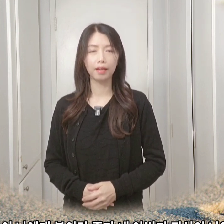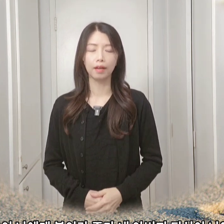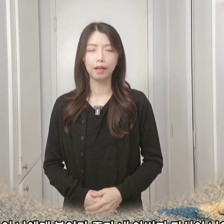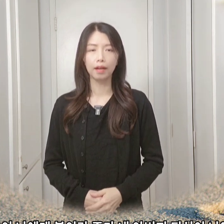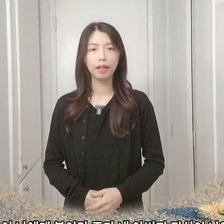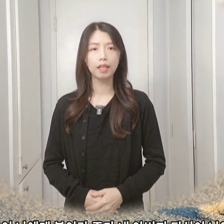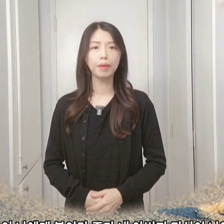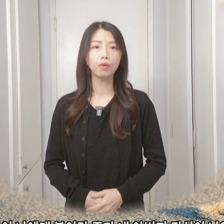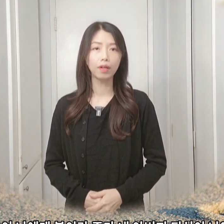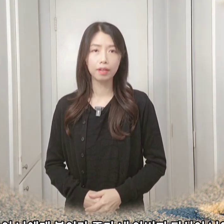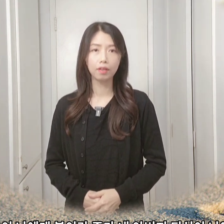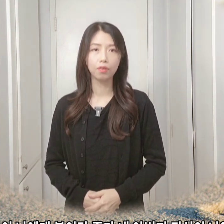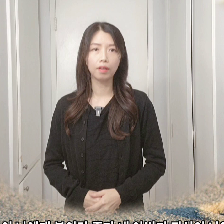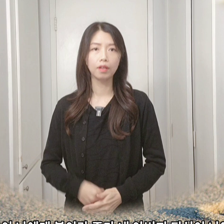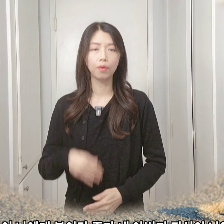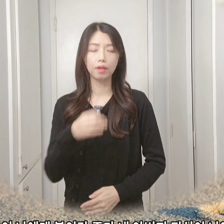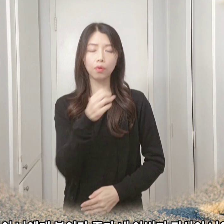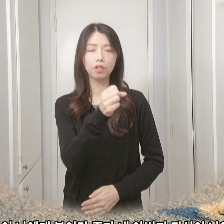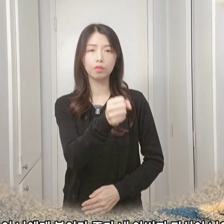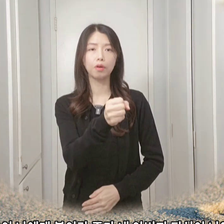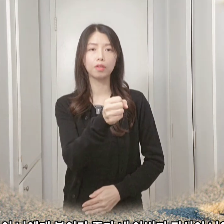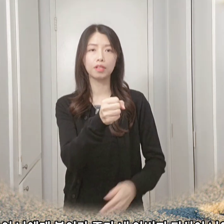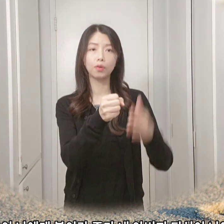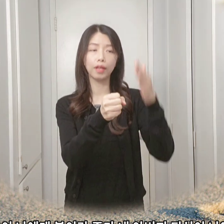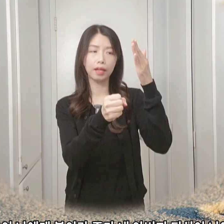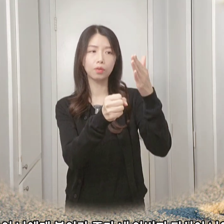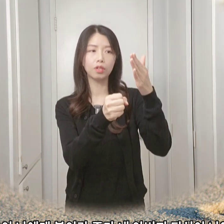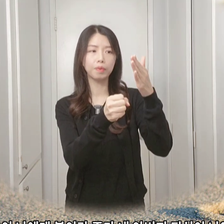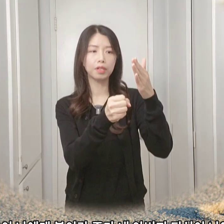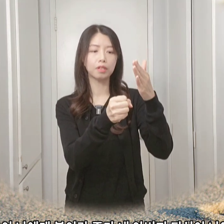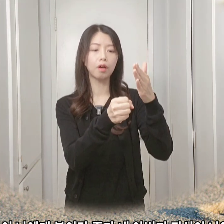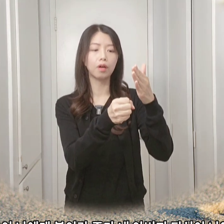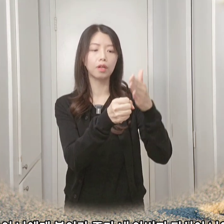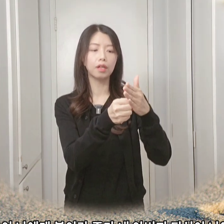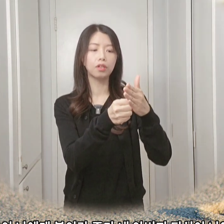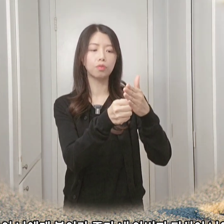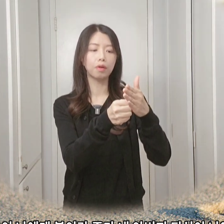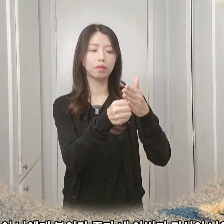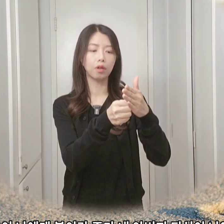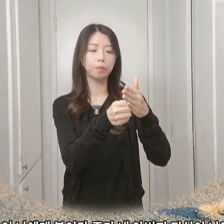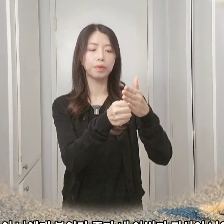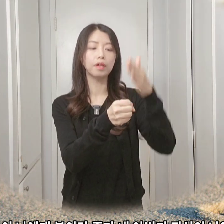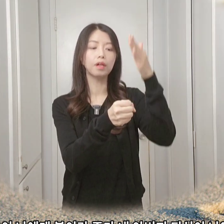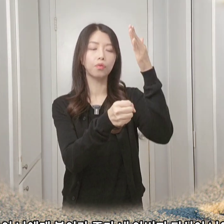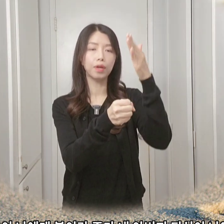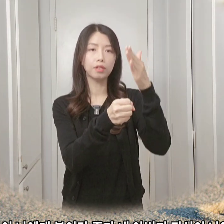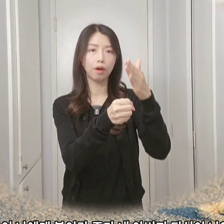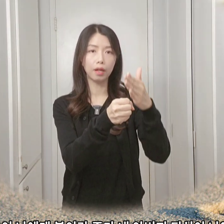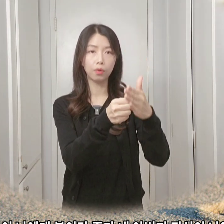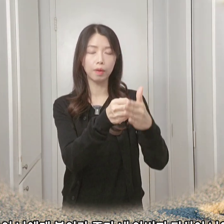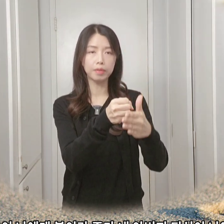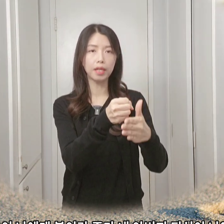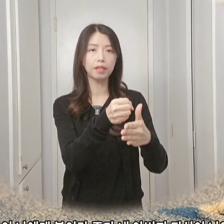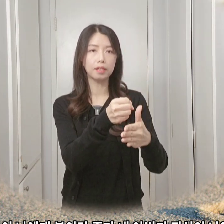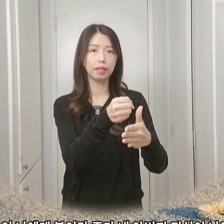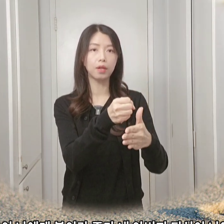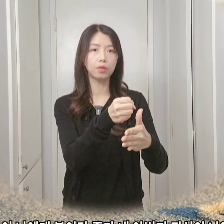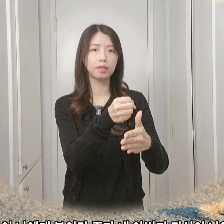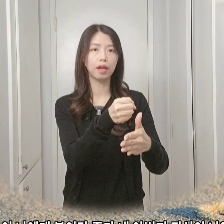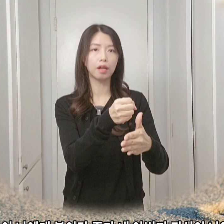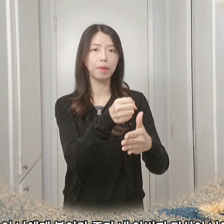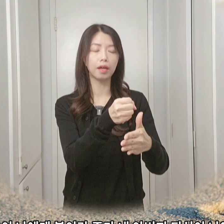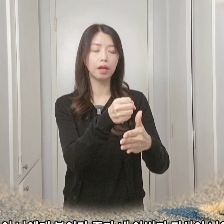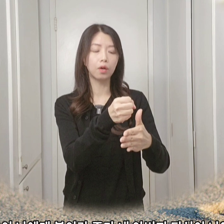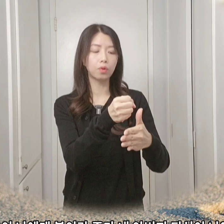복이라. 하나님이라고 한 뜻의 수어는 왼손은 주먹 쥐시고 다른 손은 펴셔서 이 주먹 옆을 위에서 아래로 감싸듯이